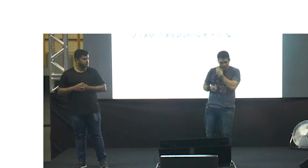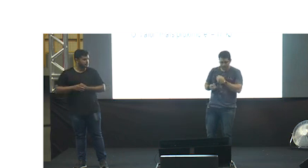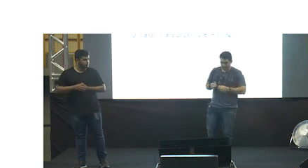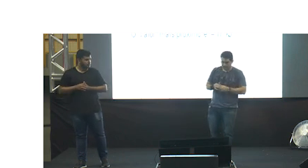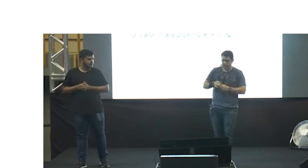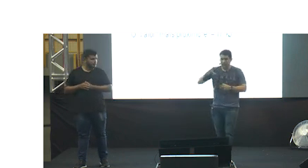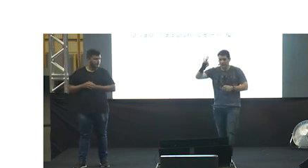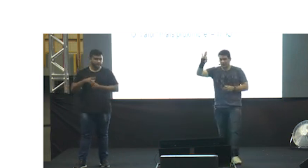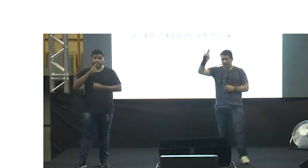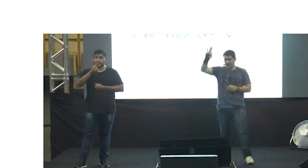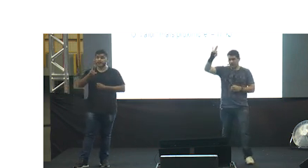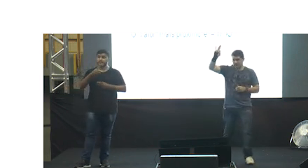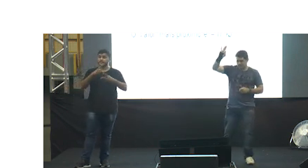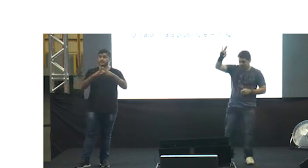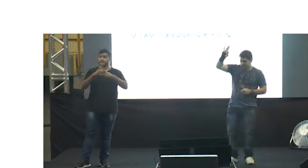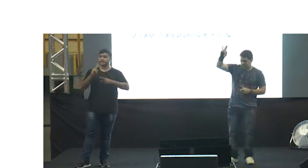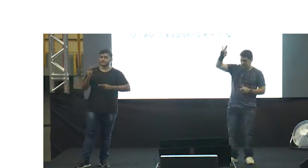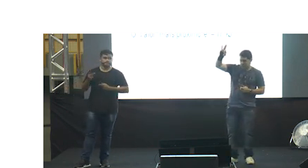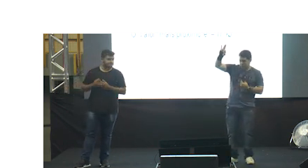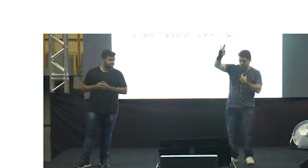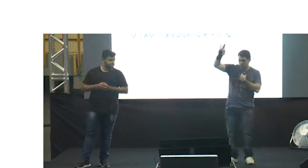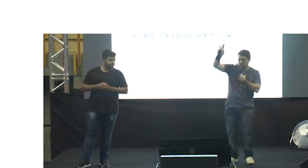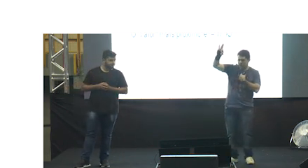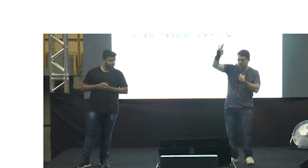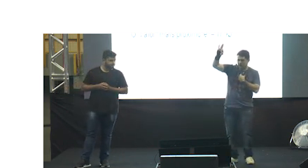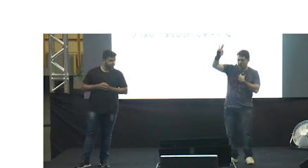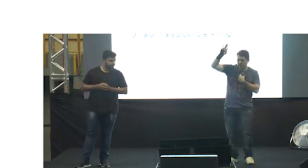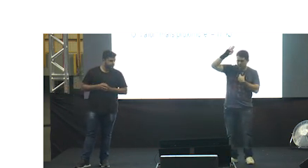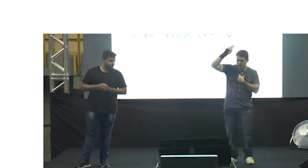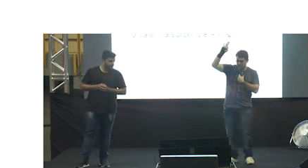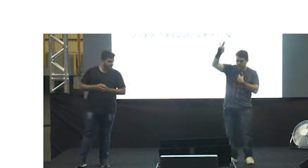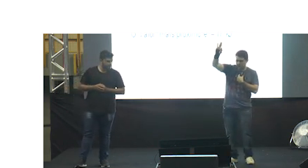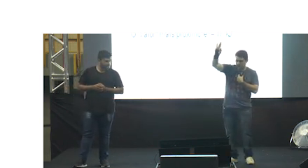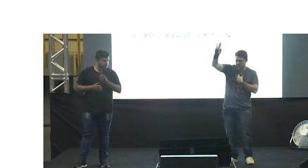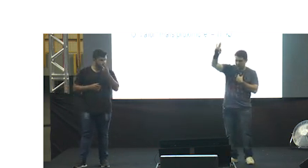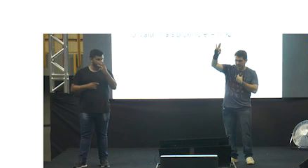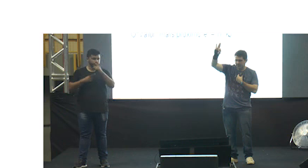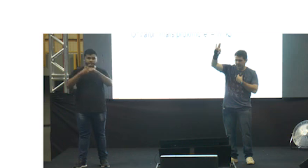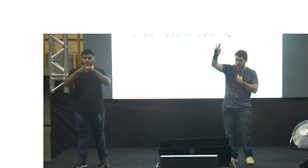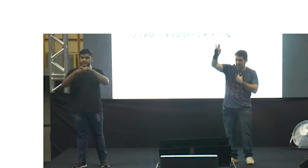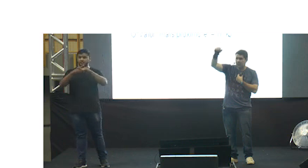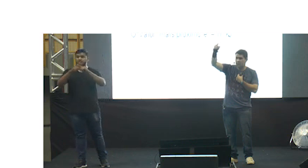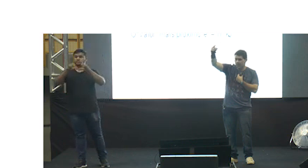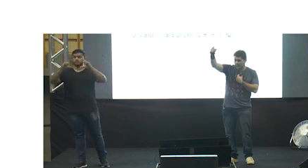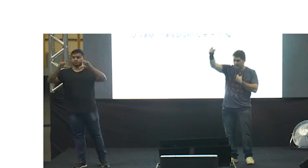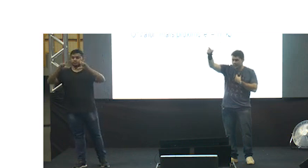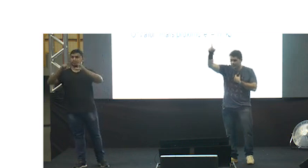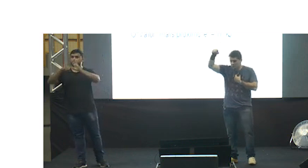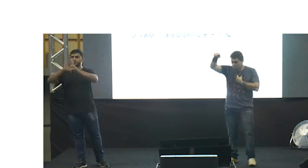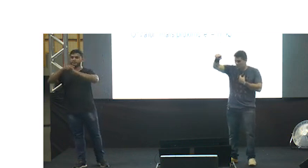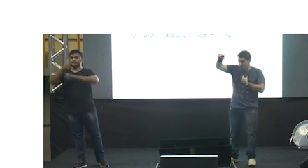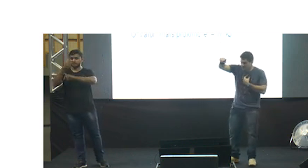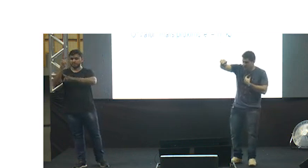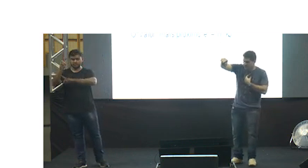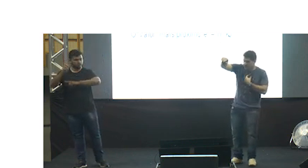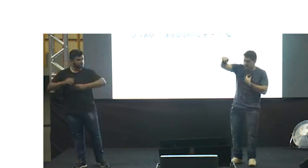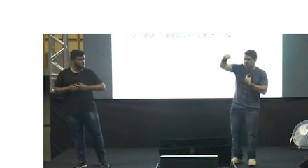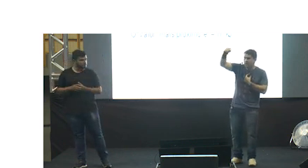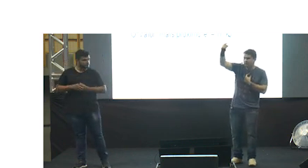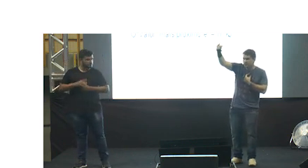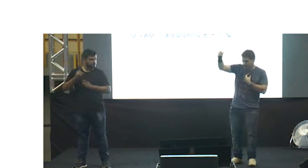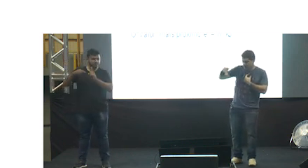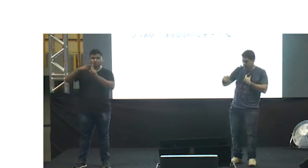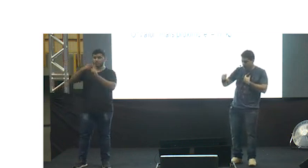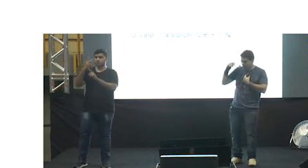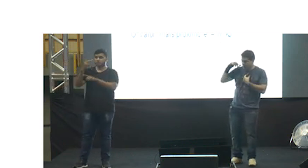final? 3 vezes menos 25, porque a primeira reação eu multipliquei por 3. Mais 2